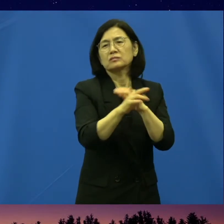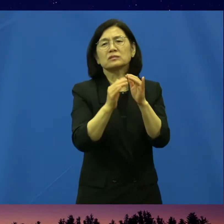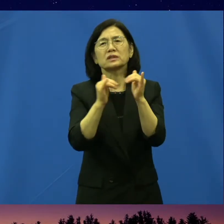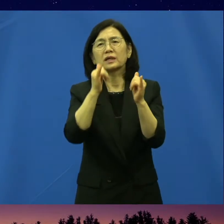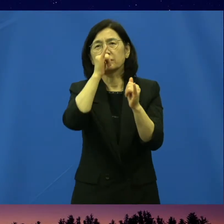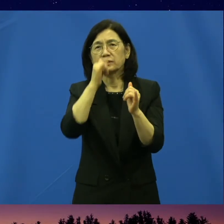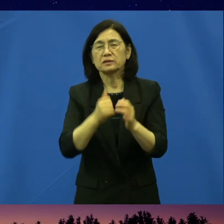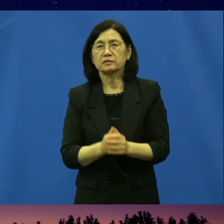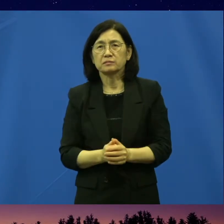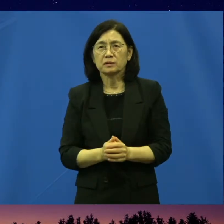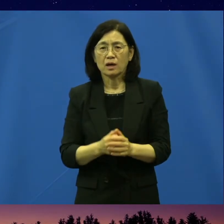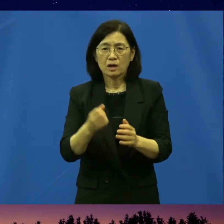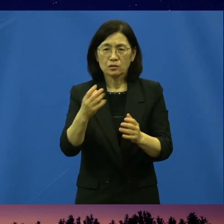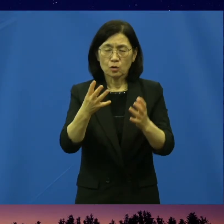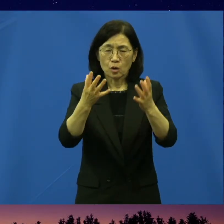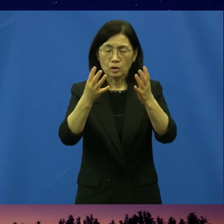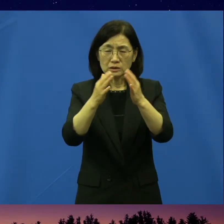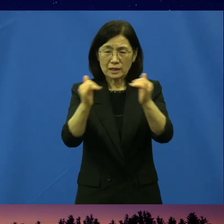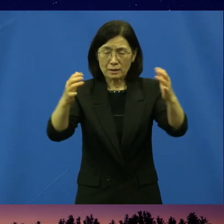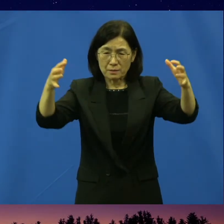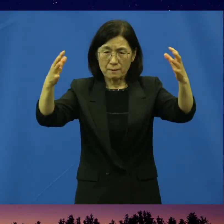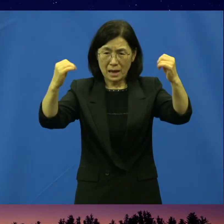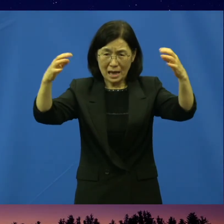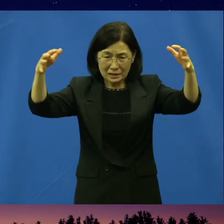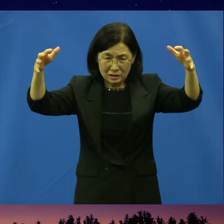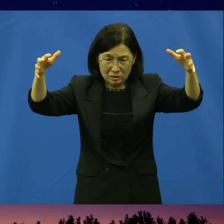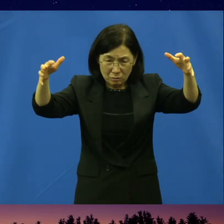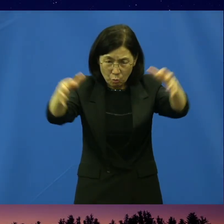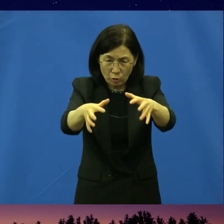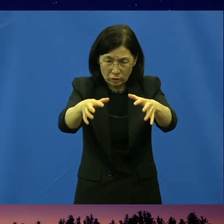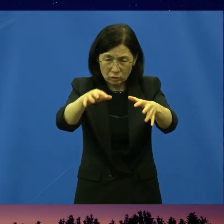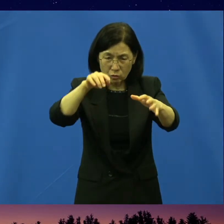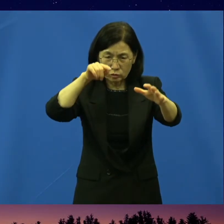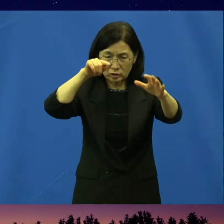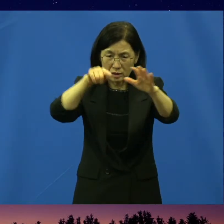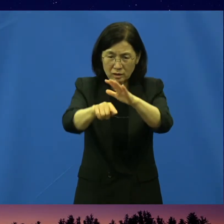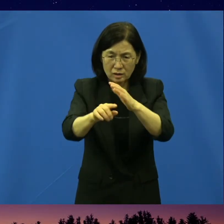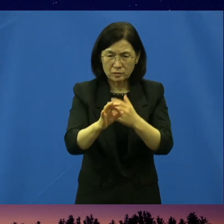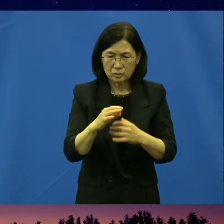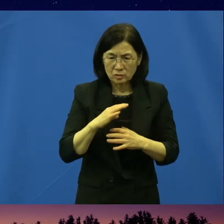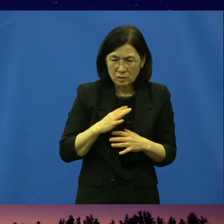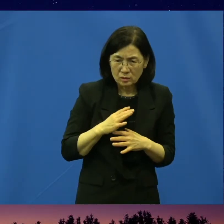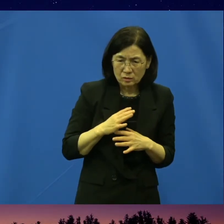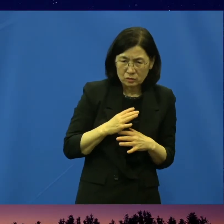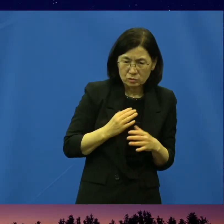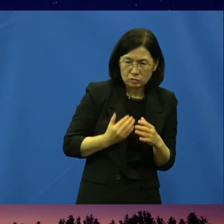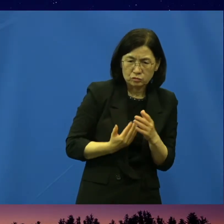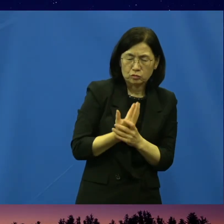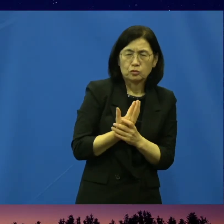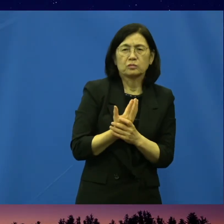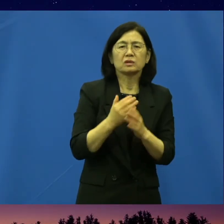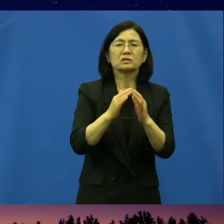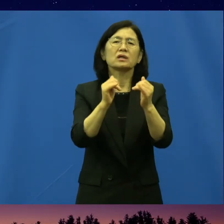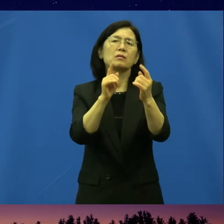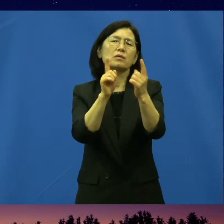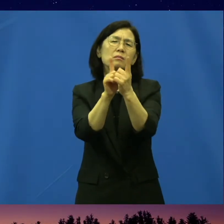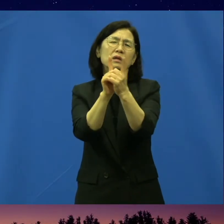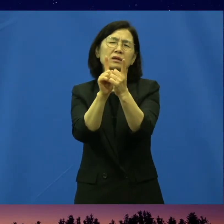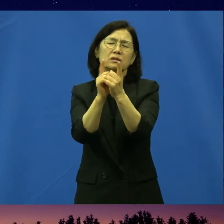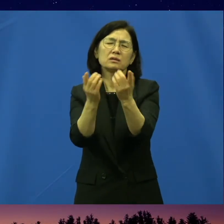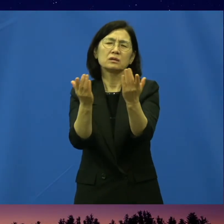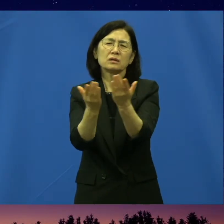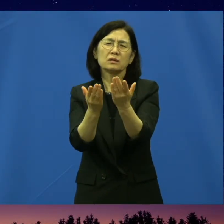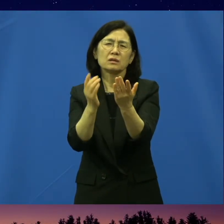사람이 많이 모여 있는 곳을 두려워하는 분은 여기 못 와요. 오늘 두려움이에요. 사람을 만나는 게 두려워.